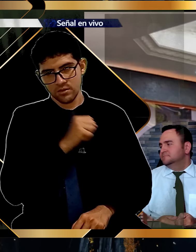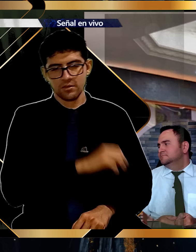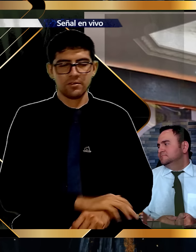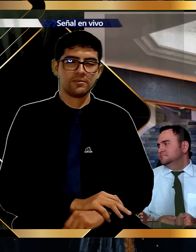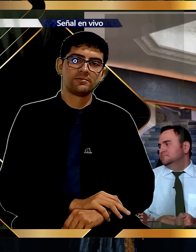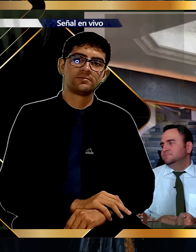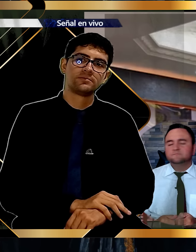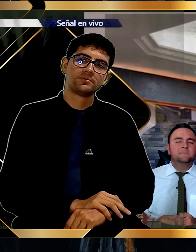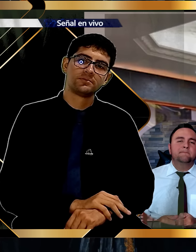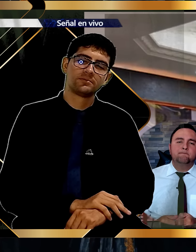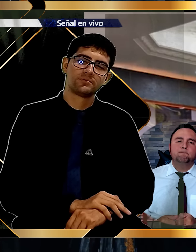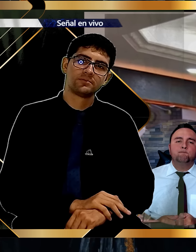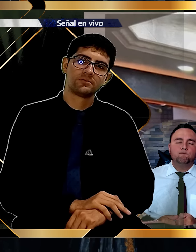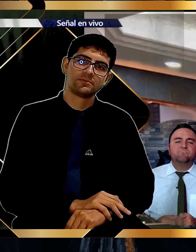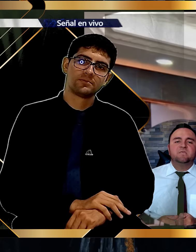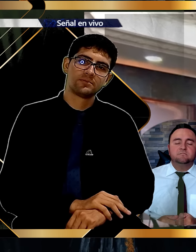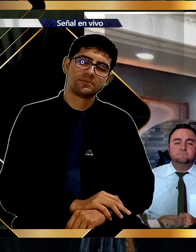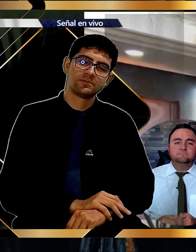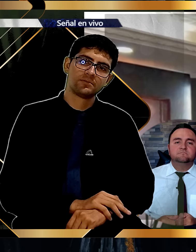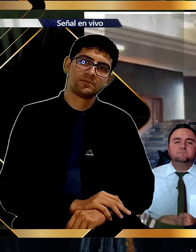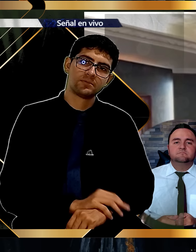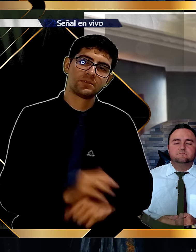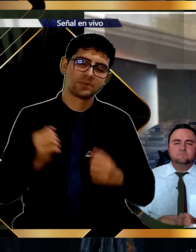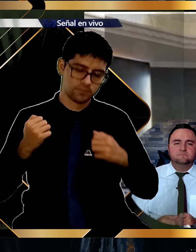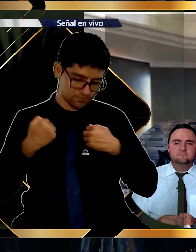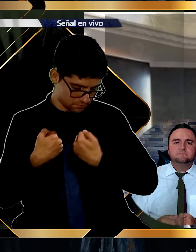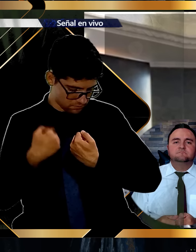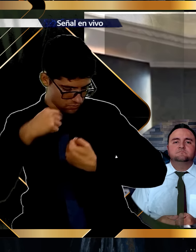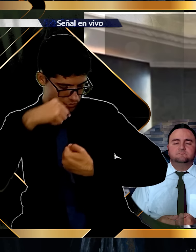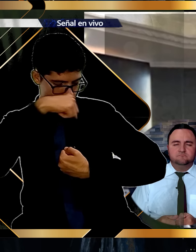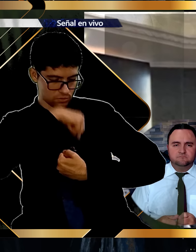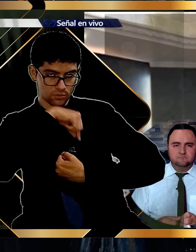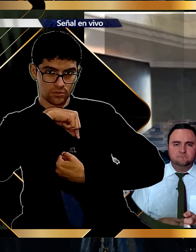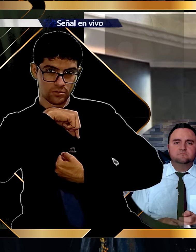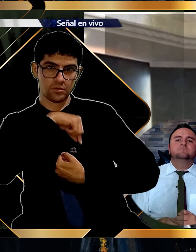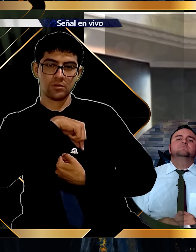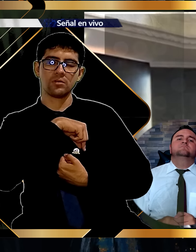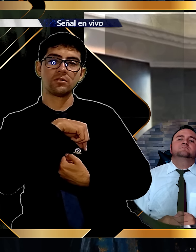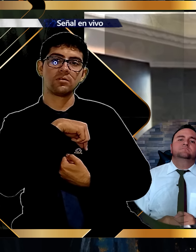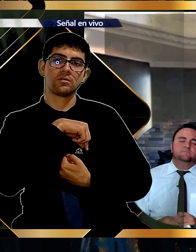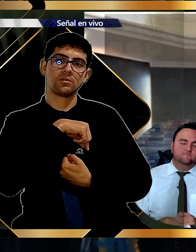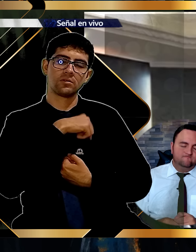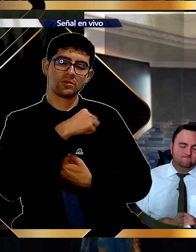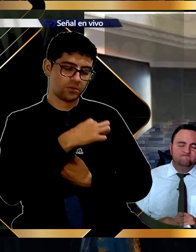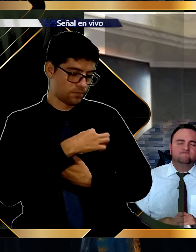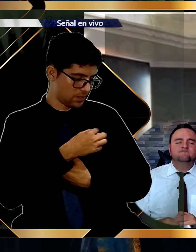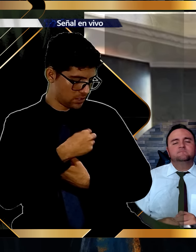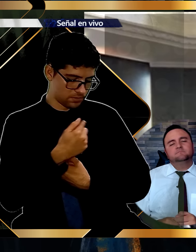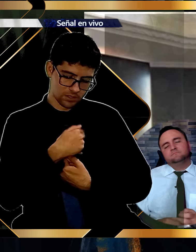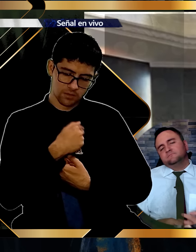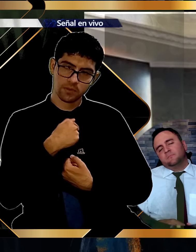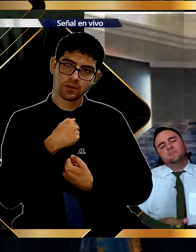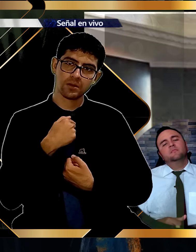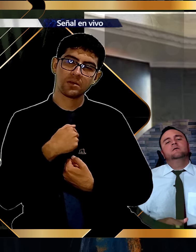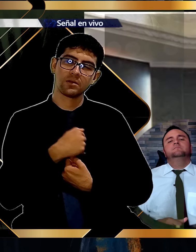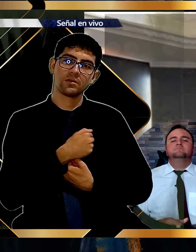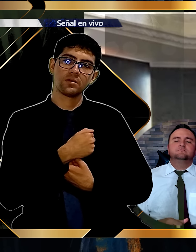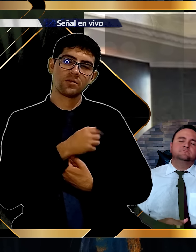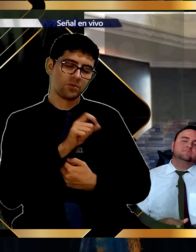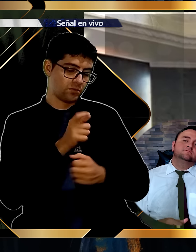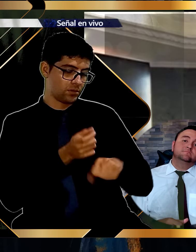o si tengo, ¿cómo se llama eso?, pecas, ¿verdad?, lunares.